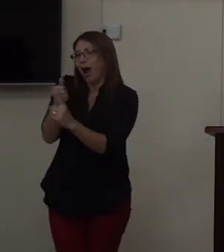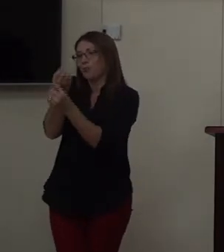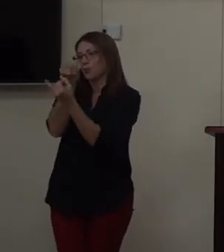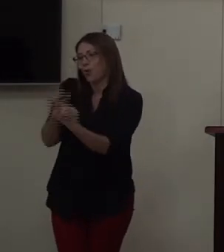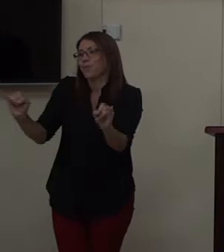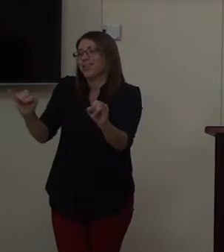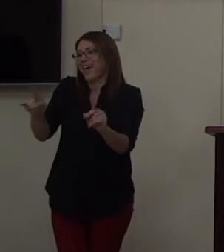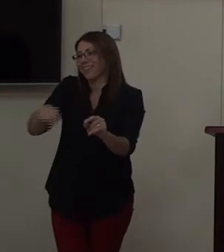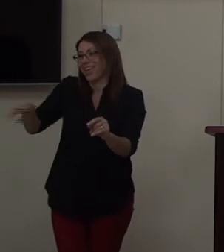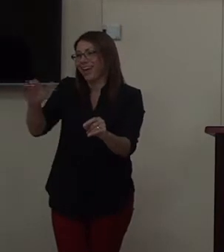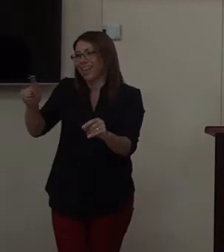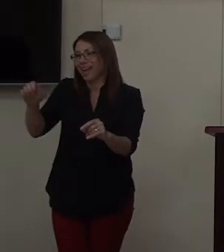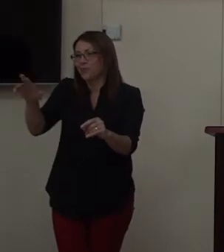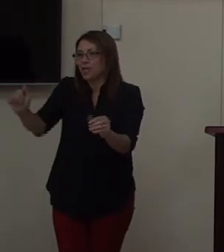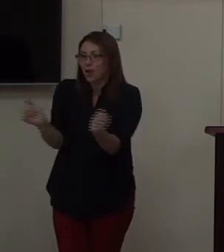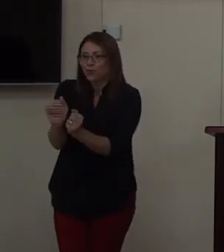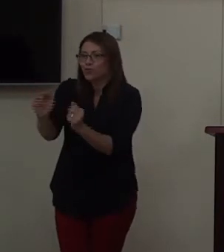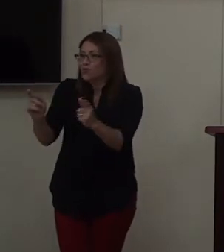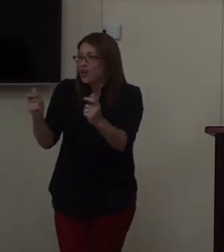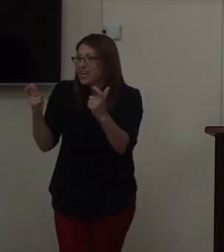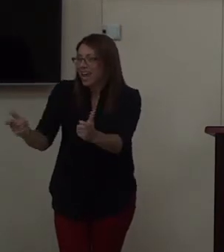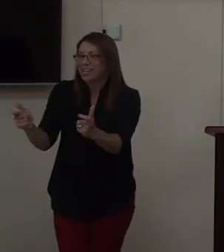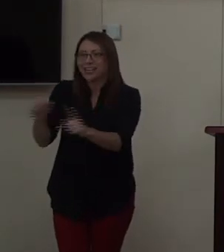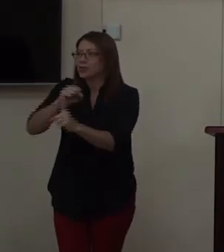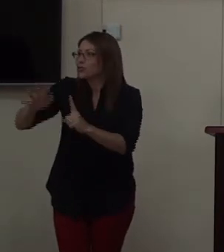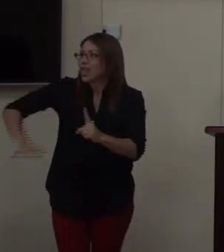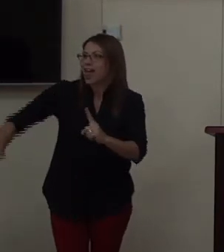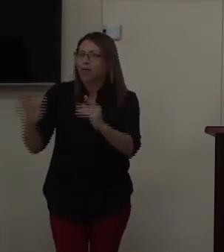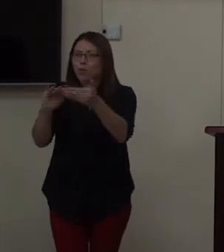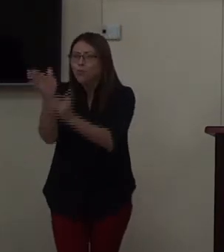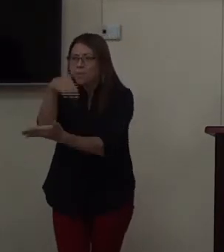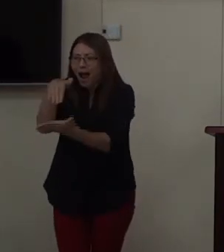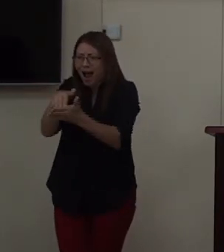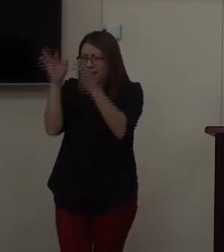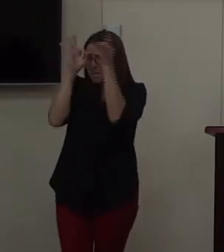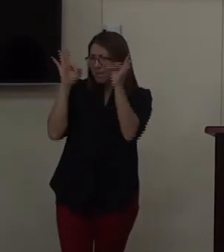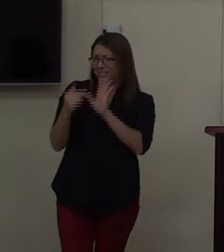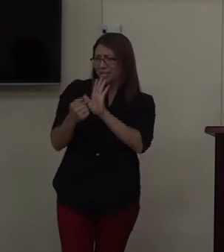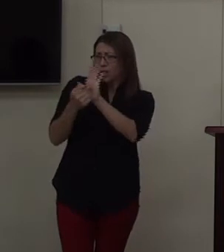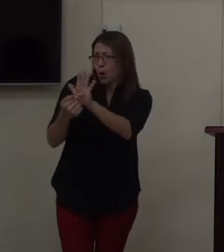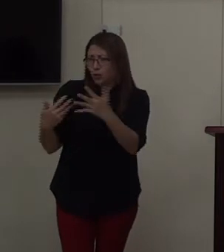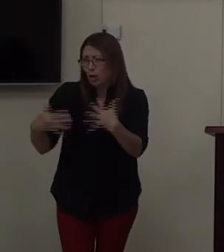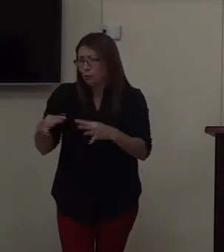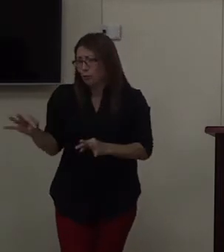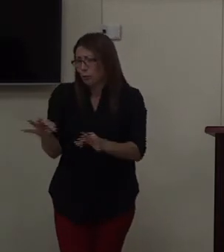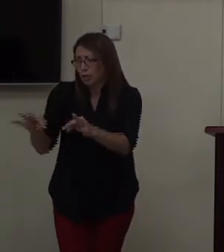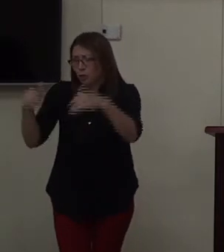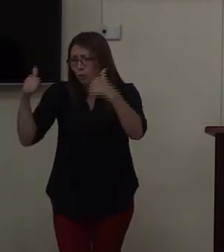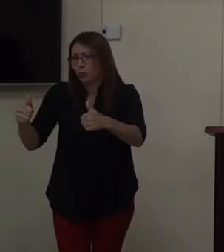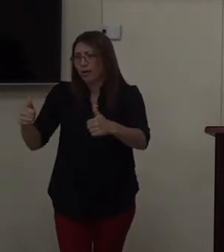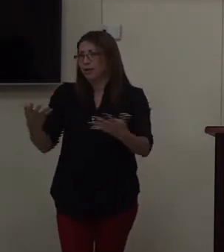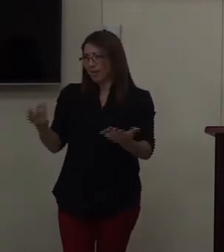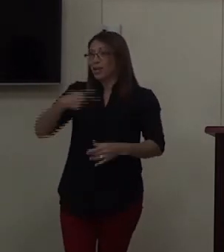de Cataluña, sociedad urbana, prestigiosa, meca del turismo, etcétera, y vamos a llegar a